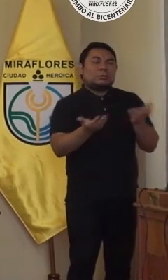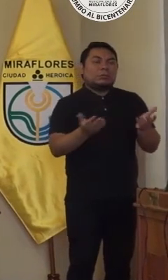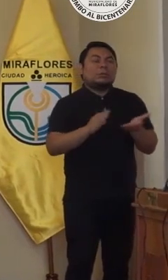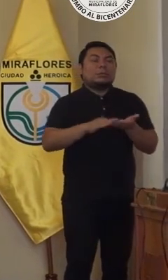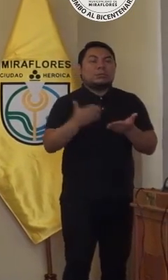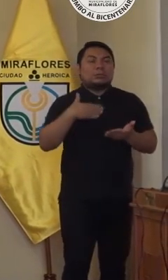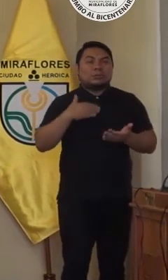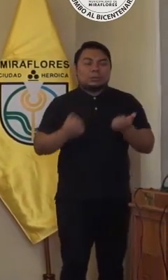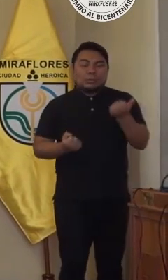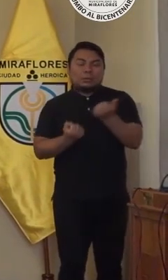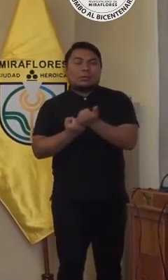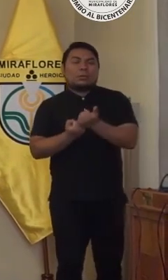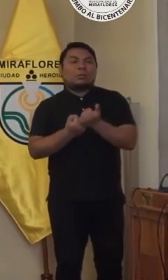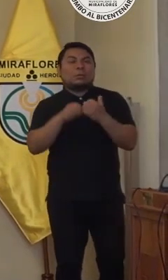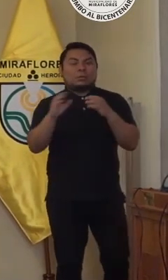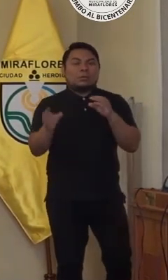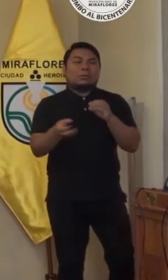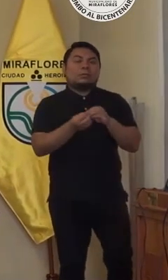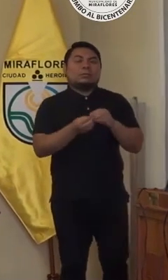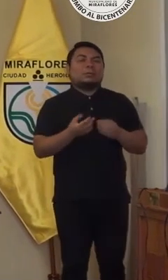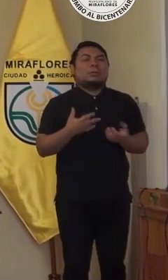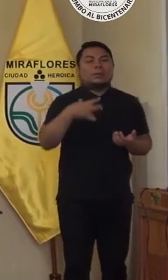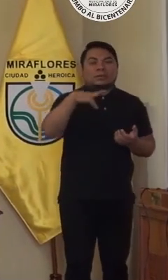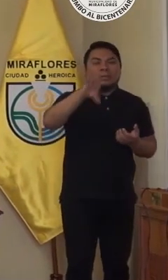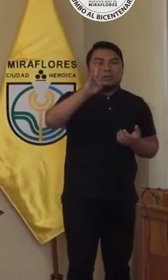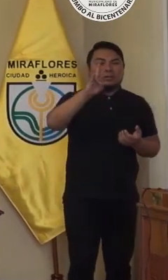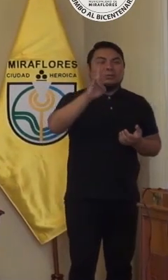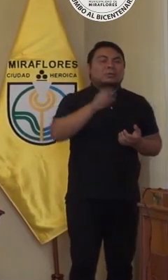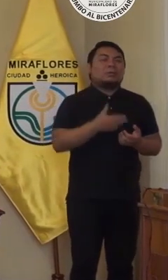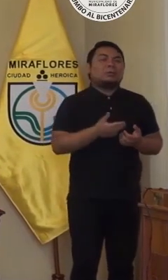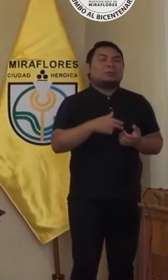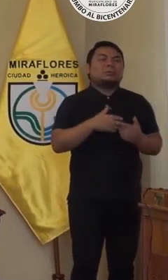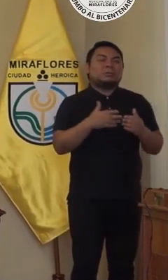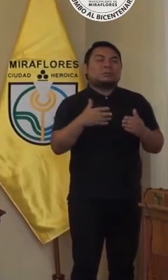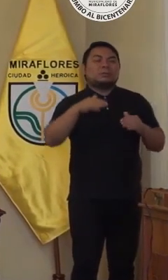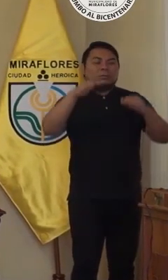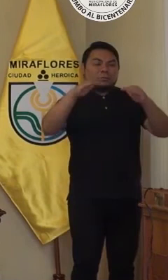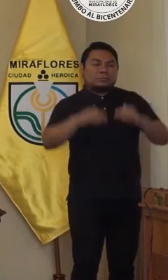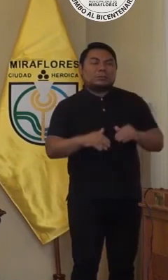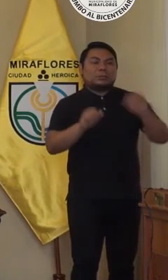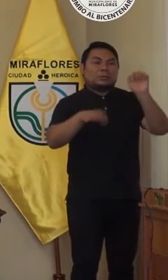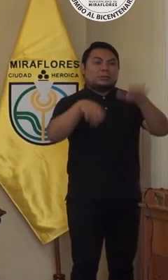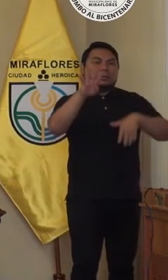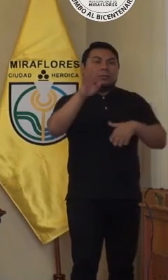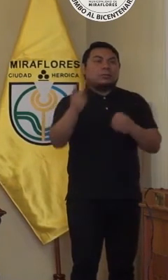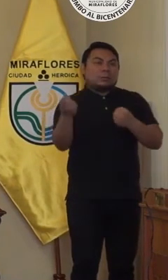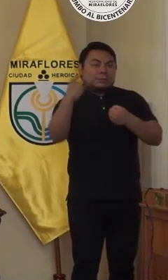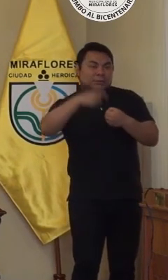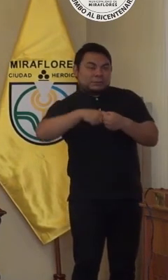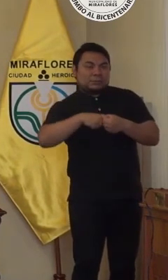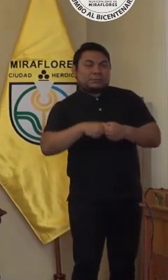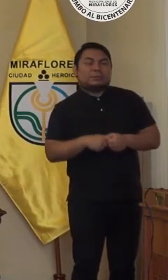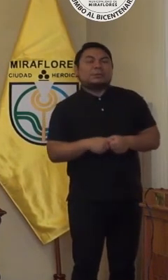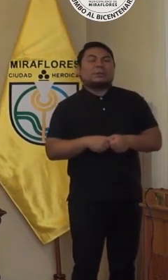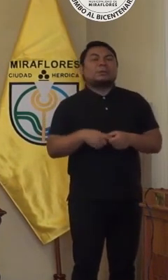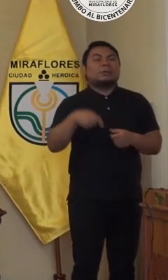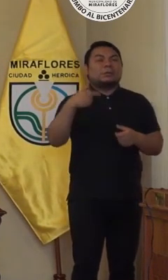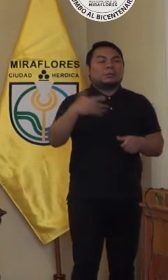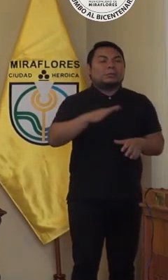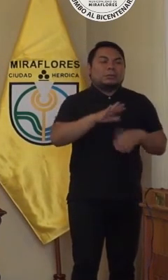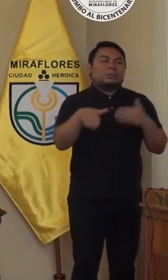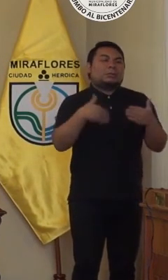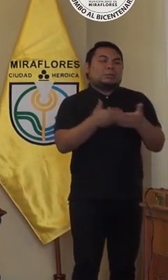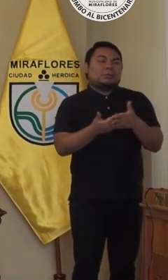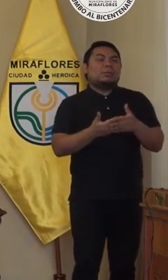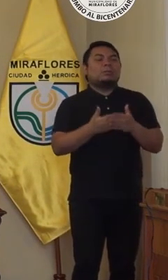yo colaboré, aumentaron a 17, pero nunca llegaron a 39. Entonces hemos reducido a 14 para que participen y las elecciones